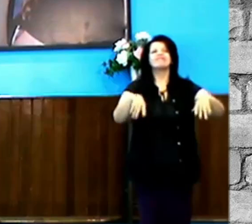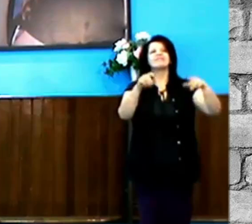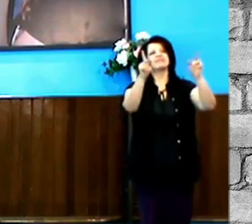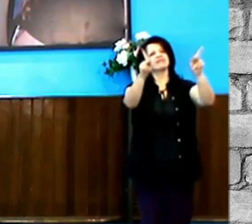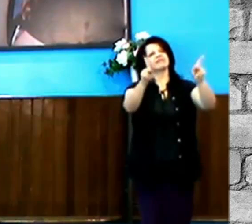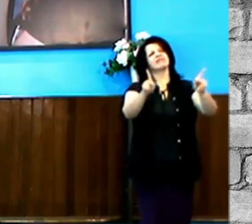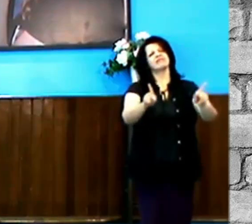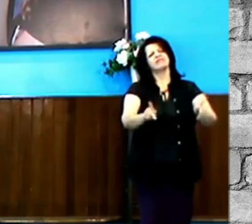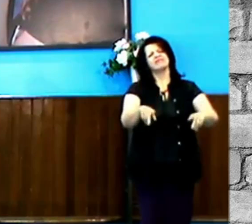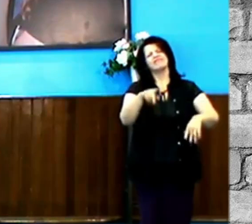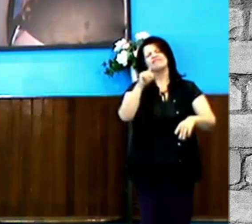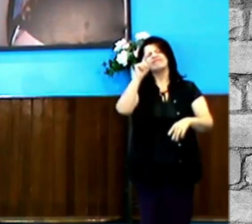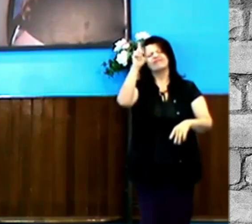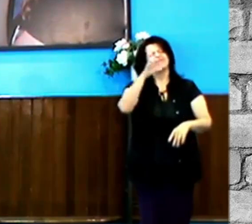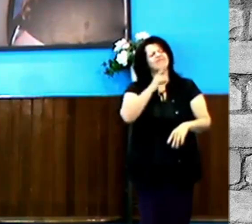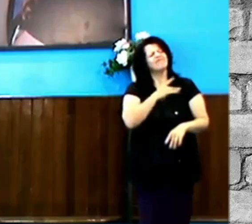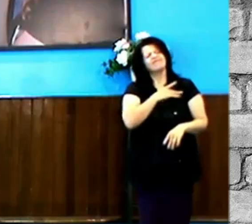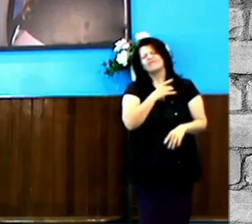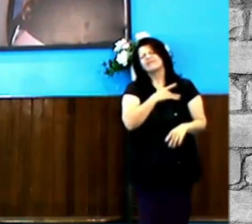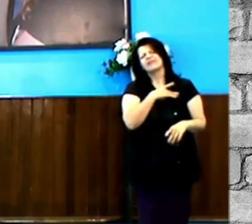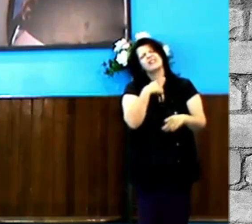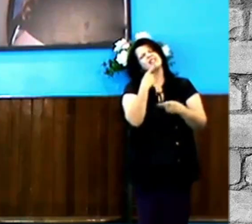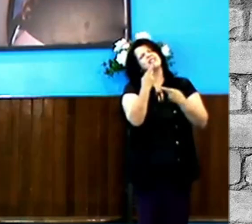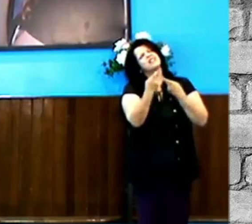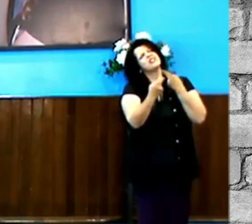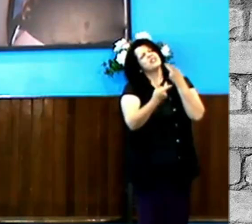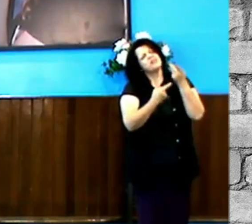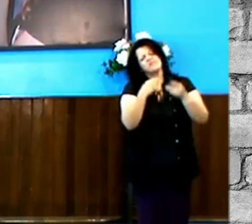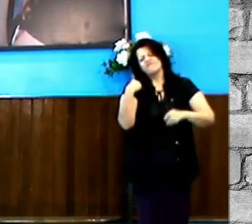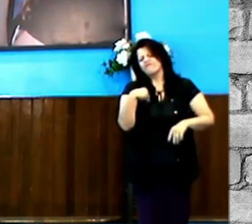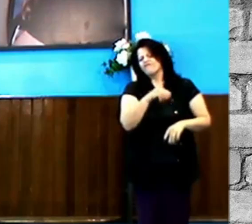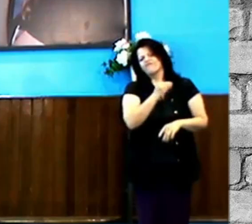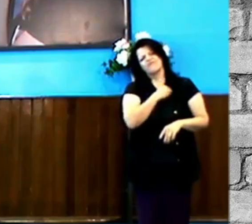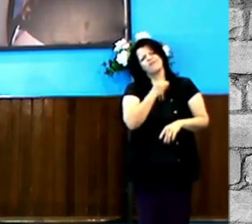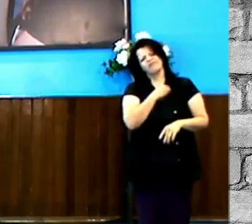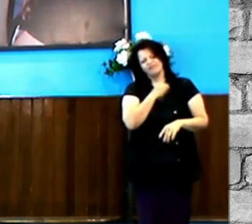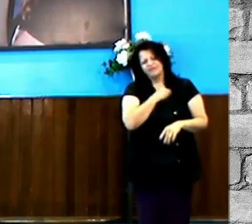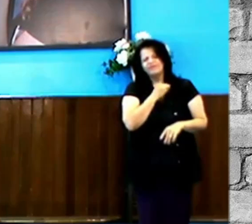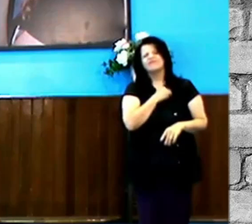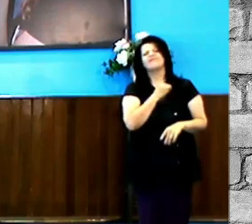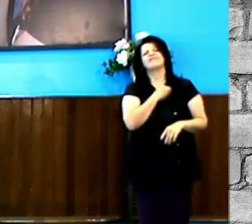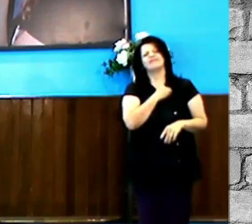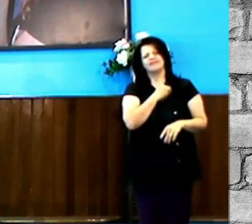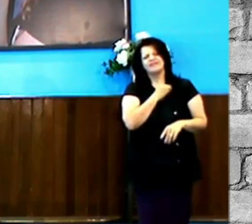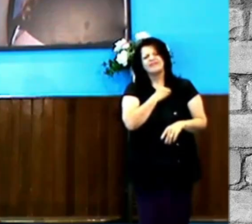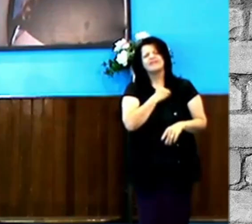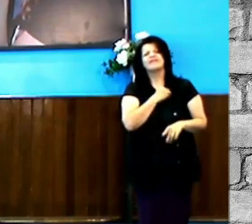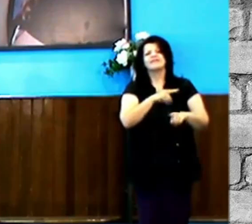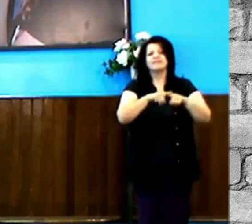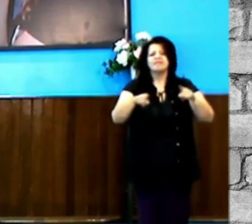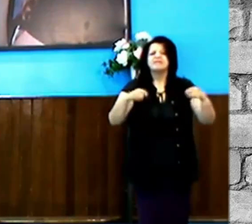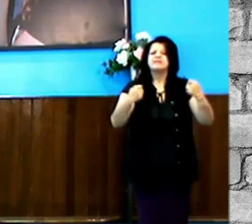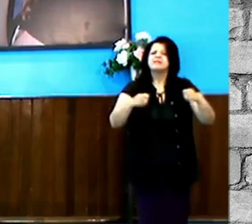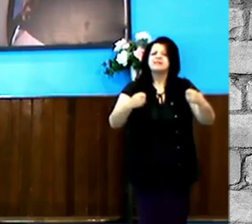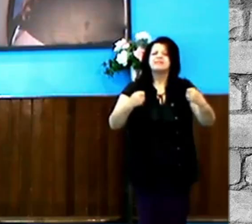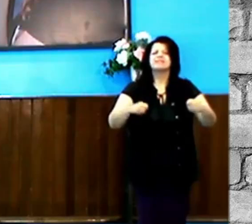temor, e elas diziam: Senhor, nós em vários aspectos pecamos porque somos pecadores, mas queremos invocar a graça do Senhor, queremos